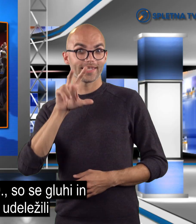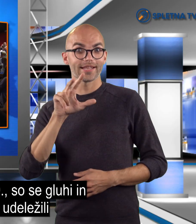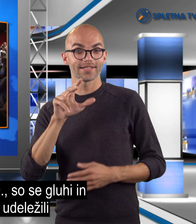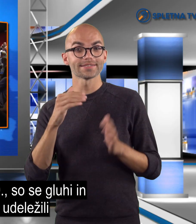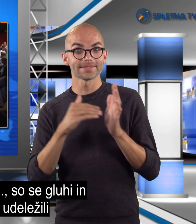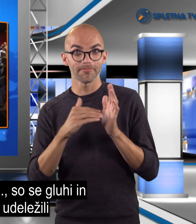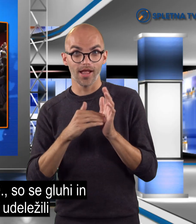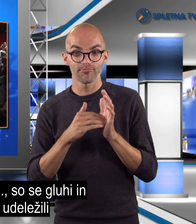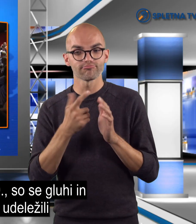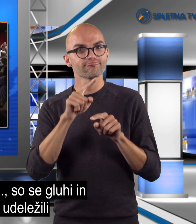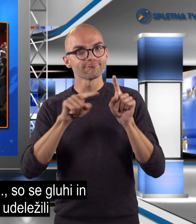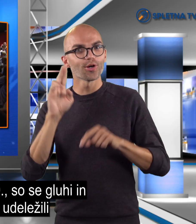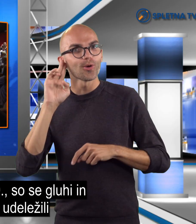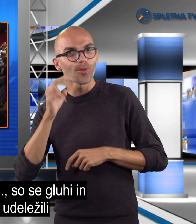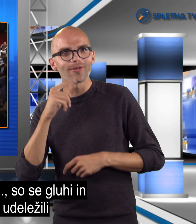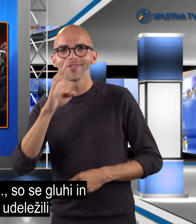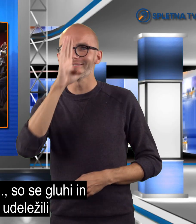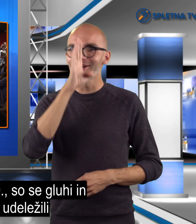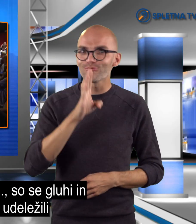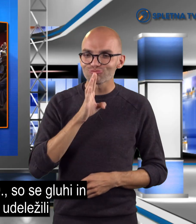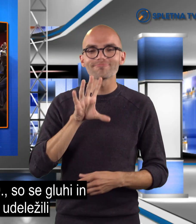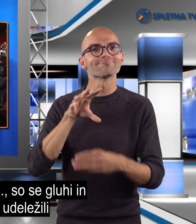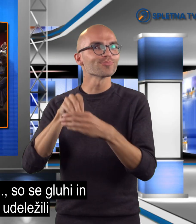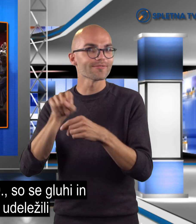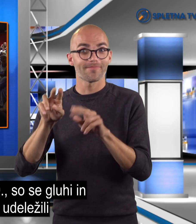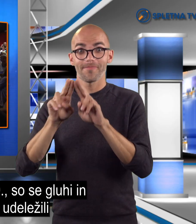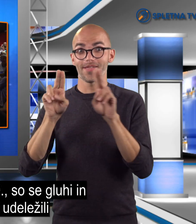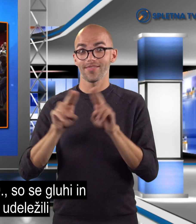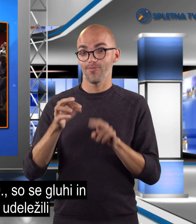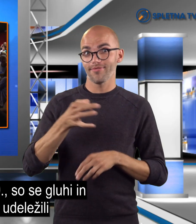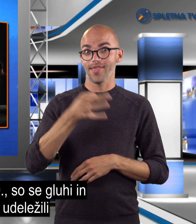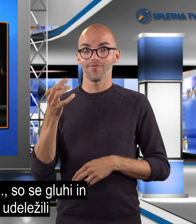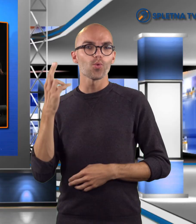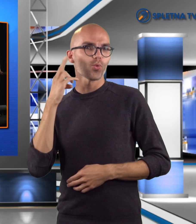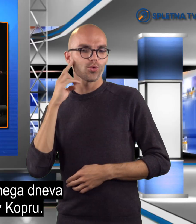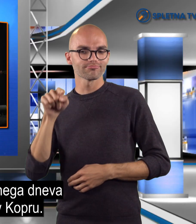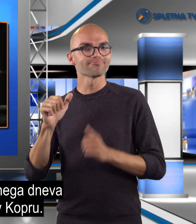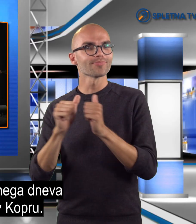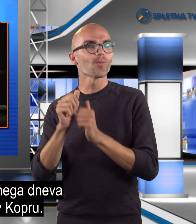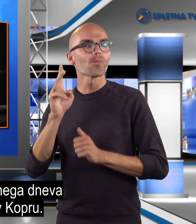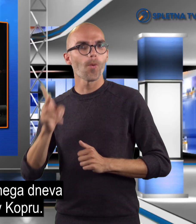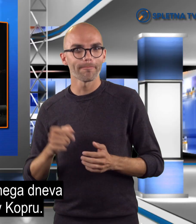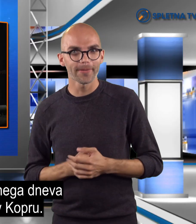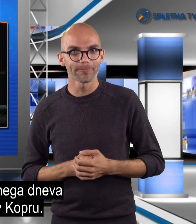V soboto 13. septembra so se gluhi in naglušni udeležili Mednarodnega dneva gluhih v